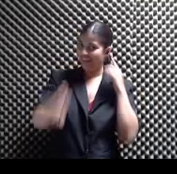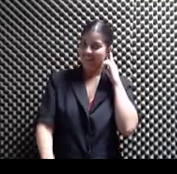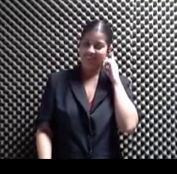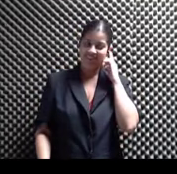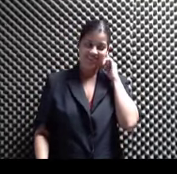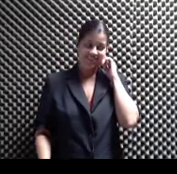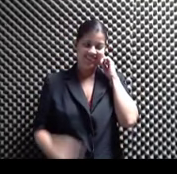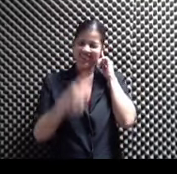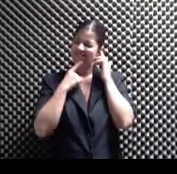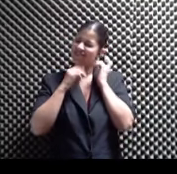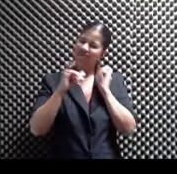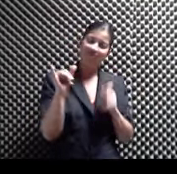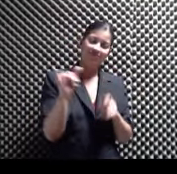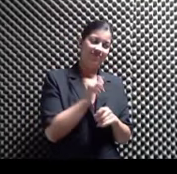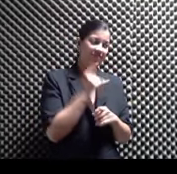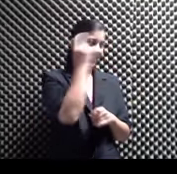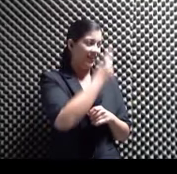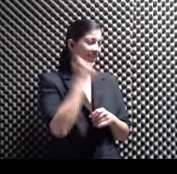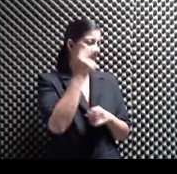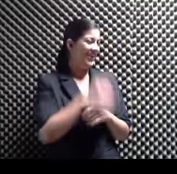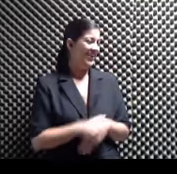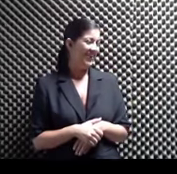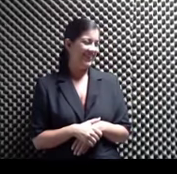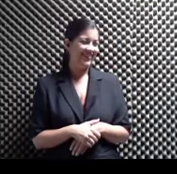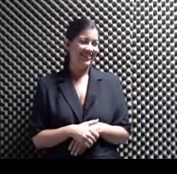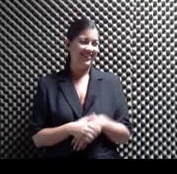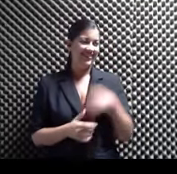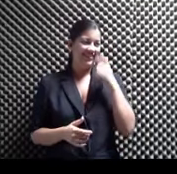que es la mismísima Ileana García.